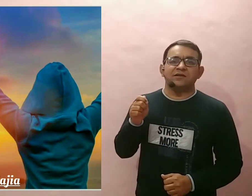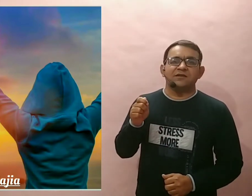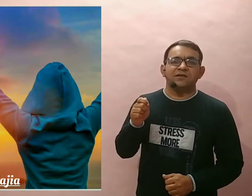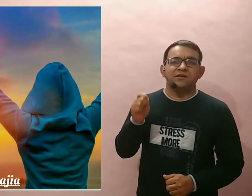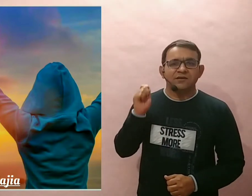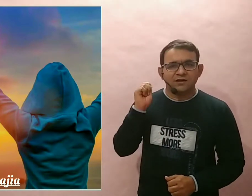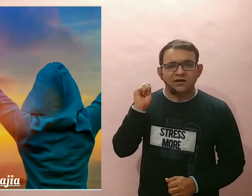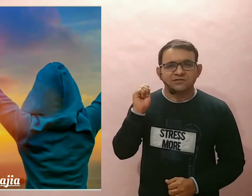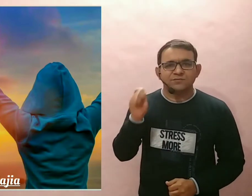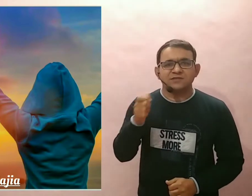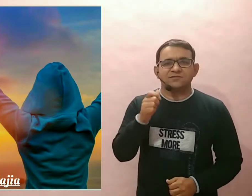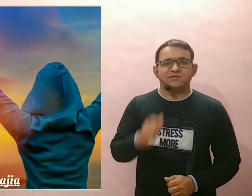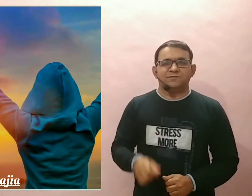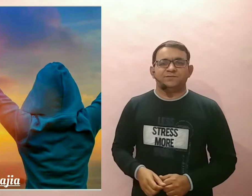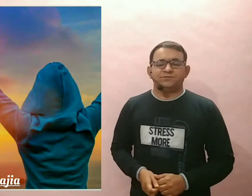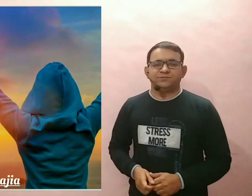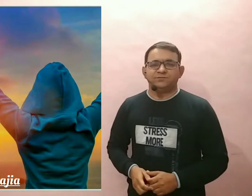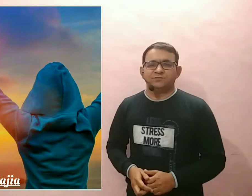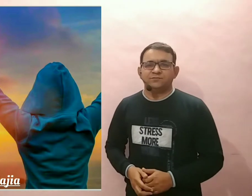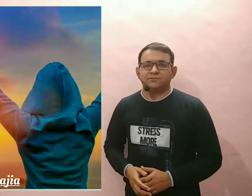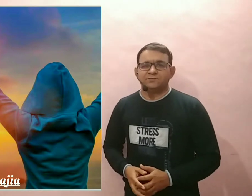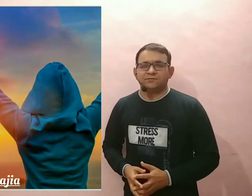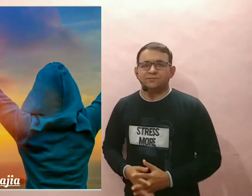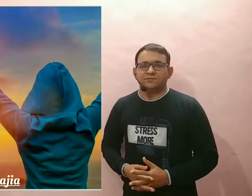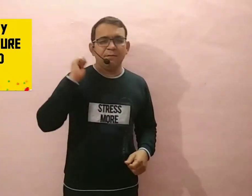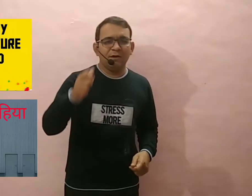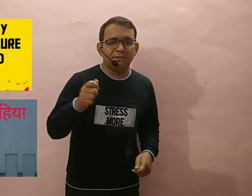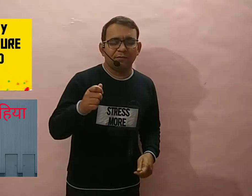गए आसमान से। अब हम